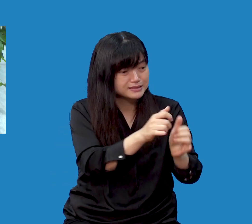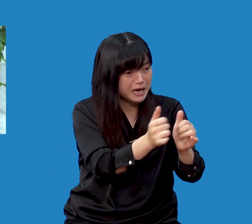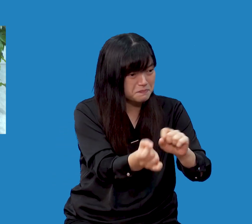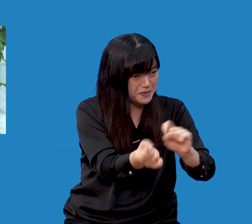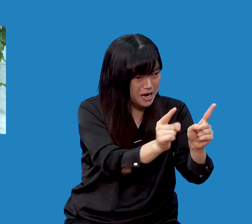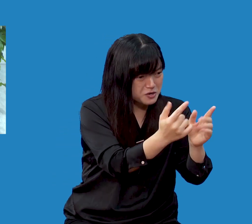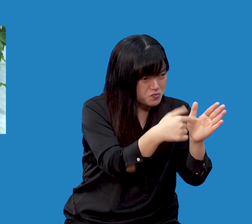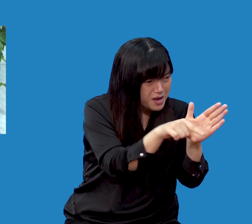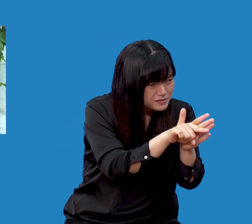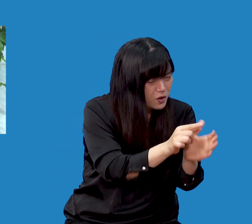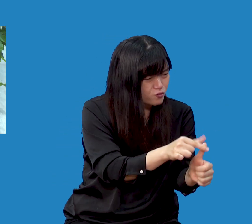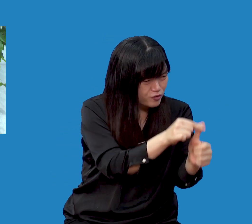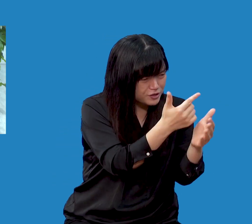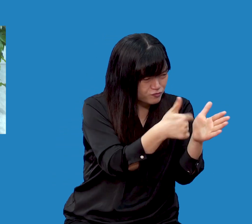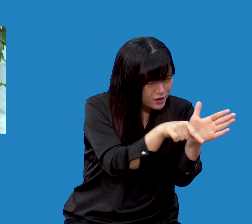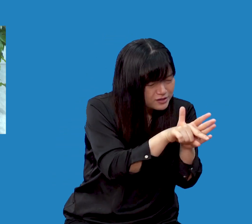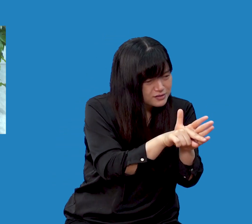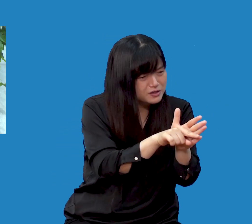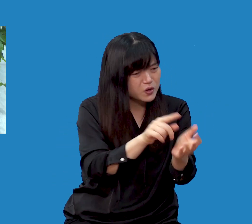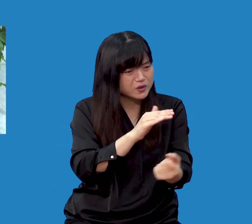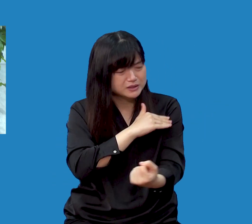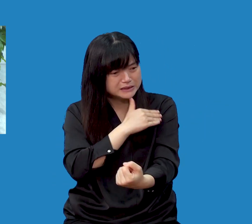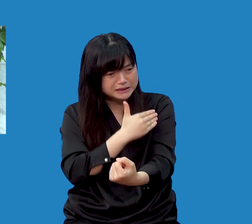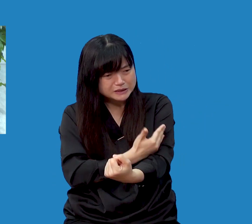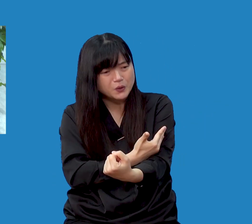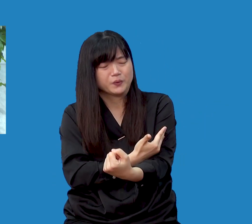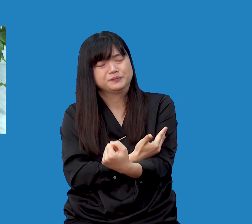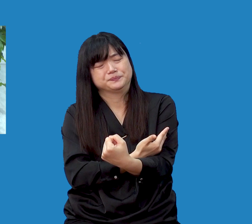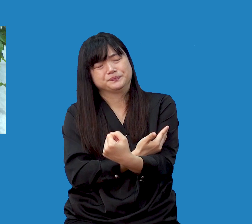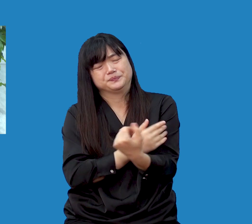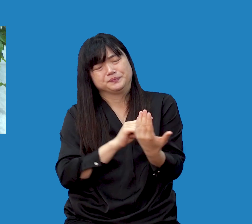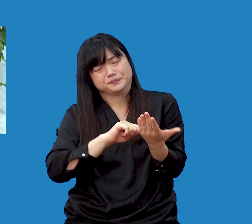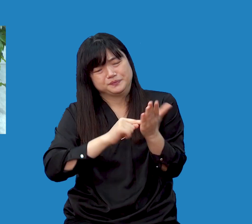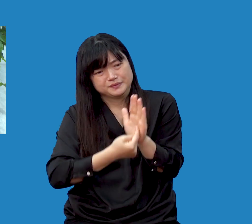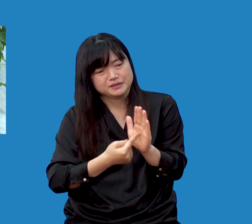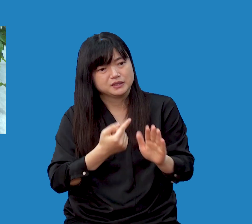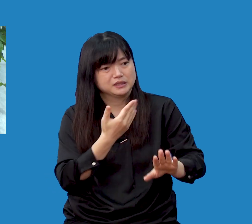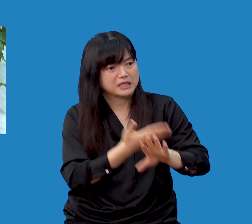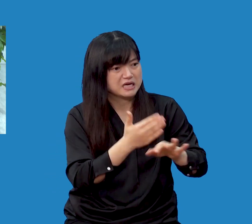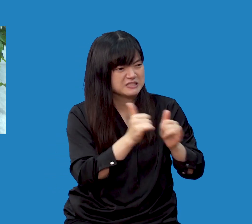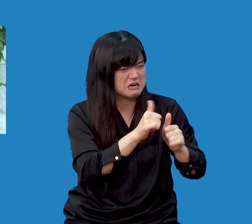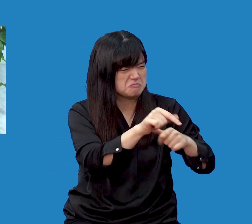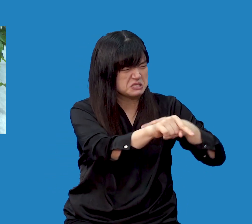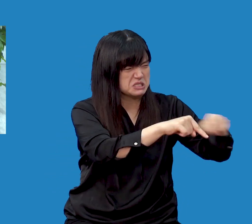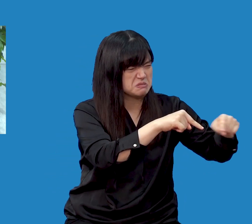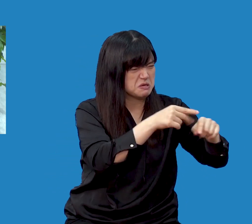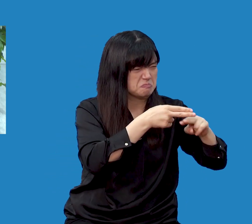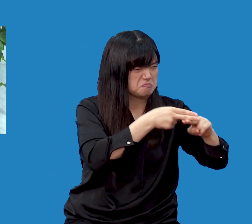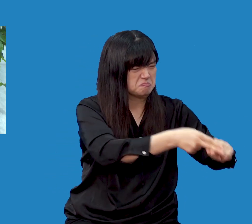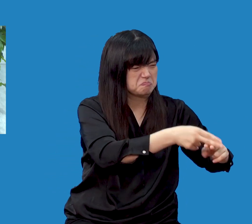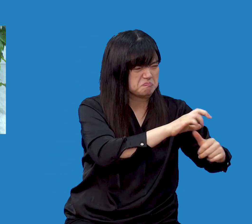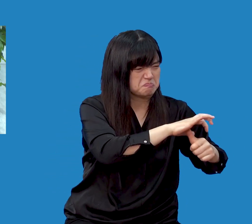위해 공감하는 능력을 발휘합니다. 남을 지배하려고 하지 않습니다.